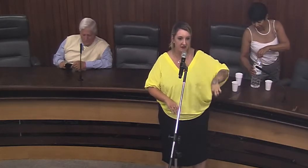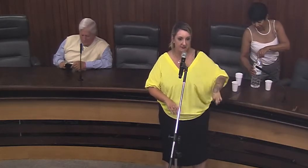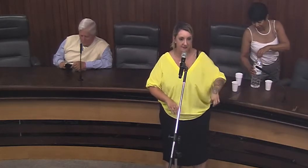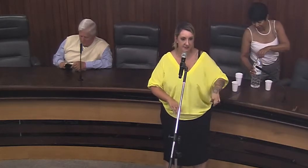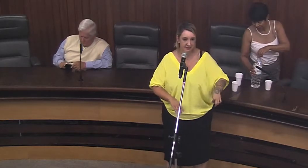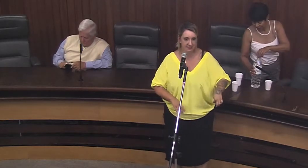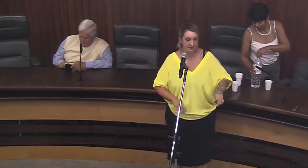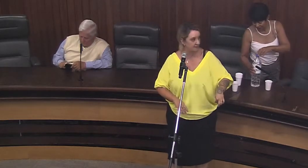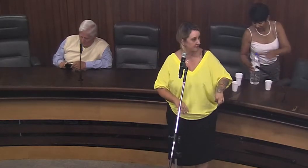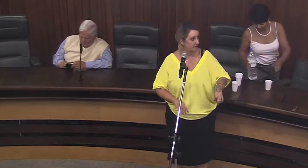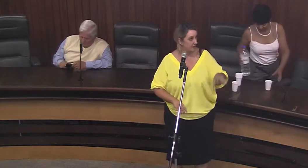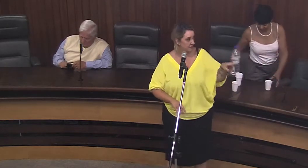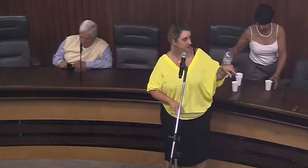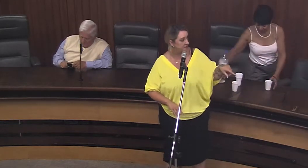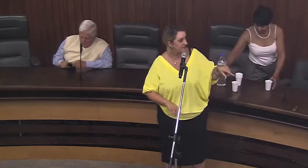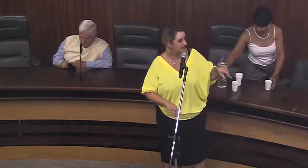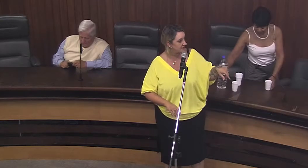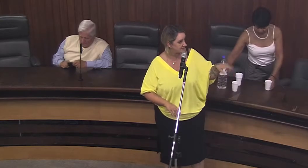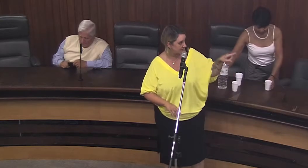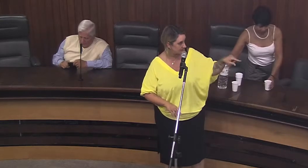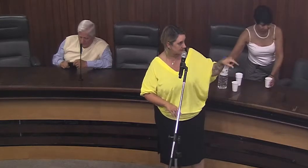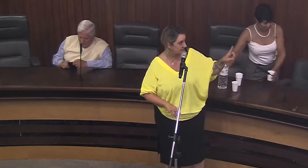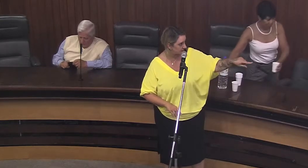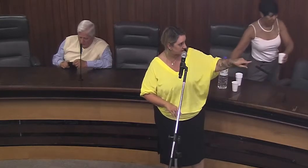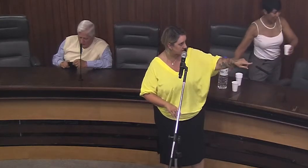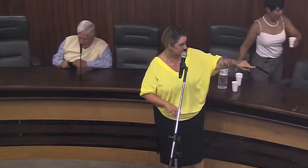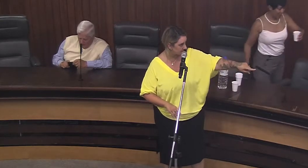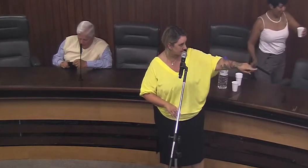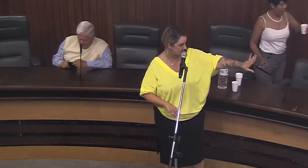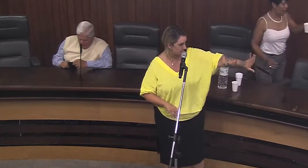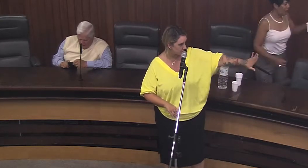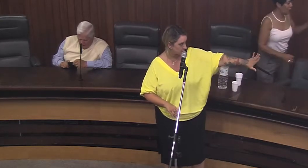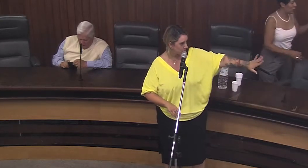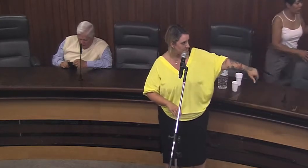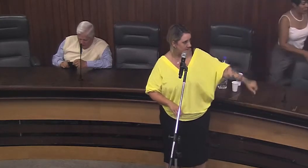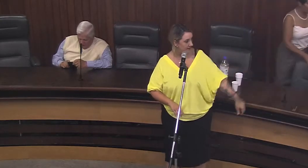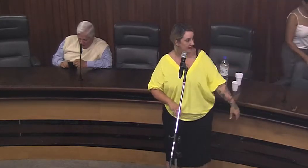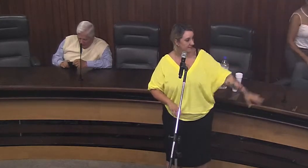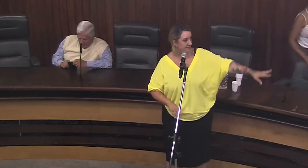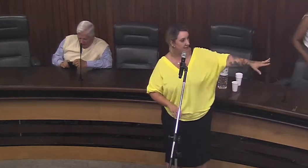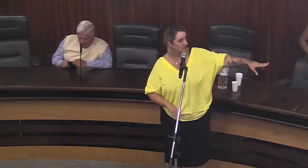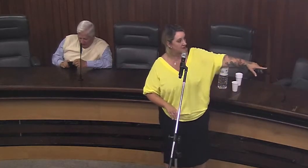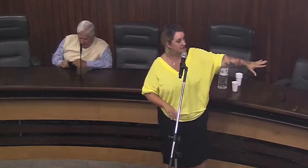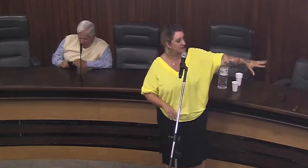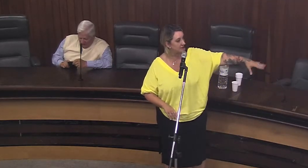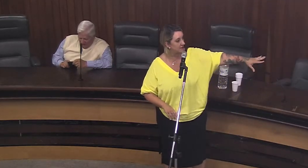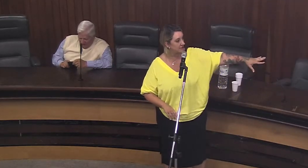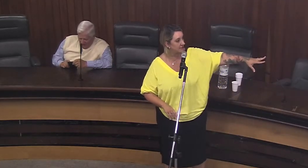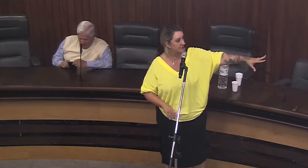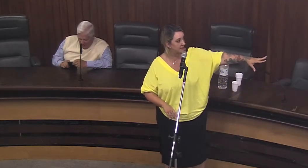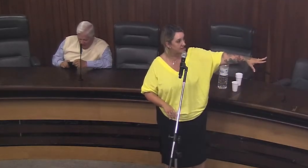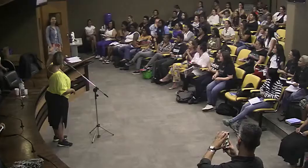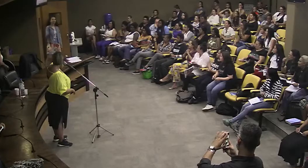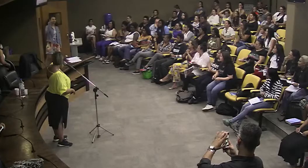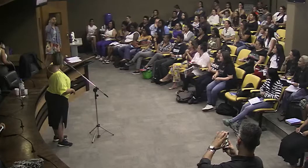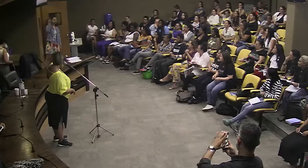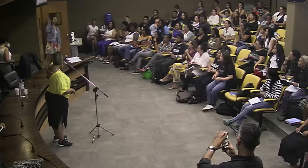de vocês, está vendo? Próxima vez, aí, não deixa entrar, viu? Essa aqui é outra também, que não aprendi a letra P